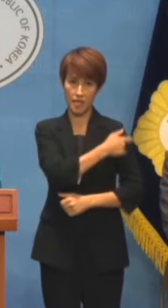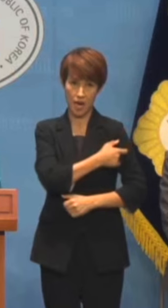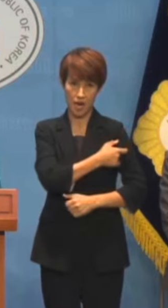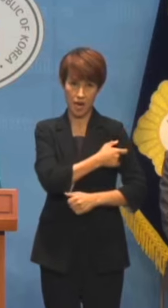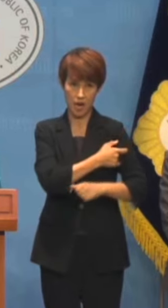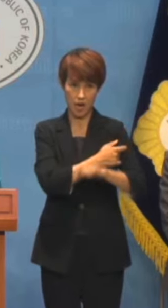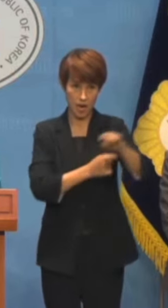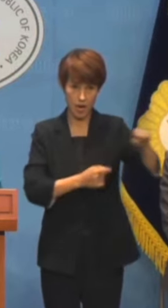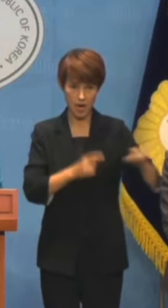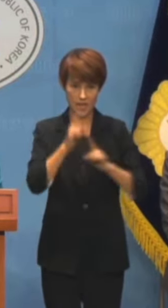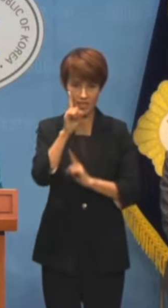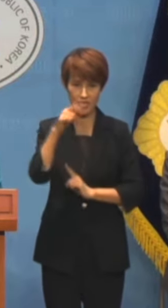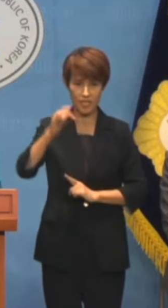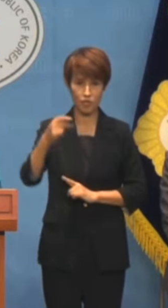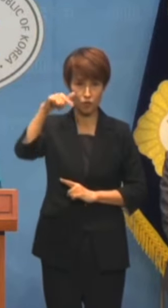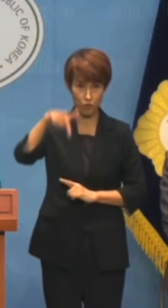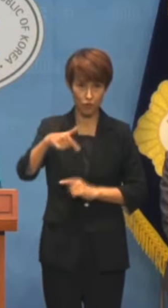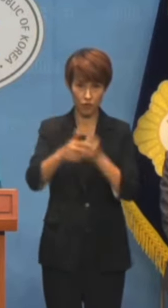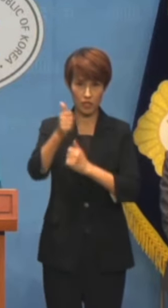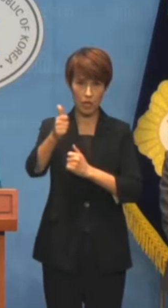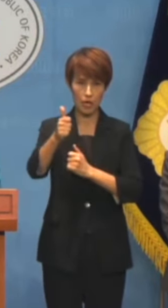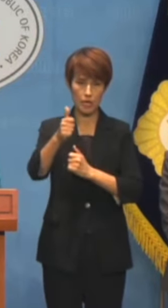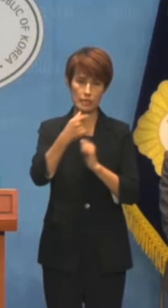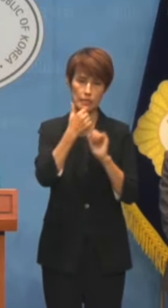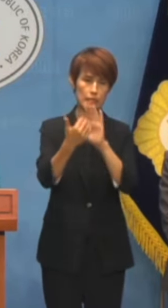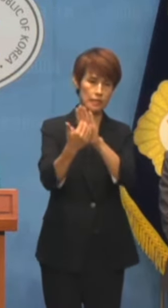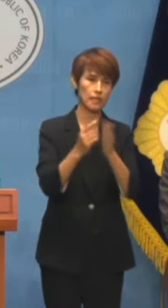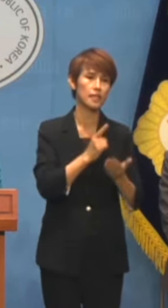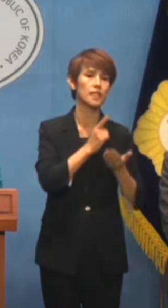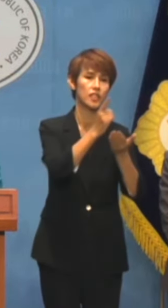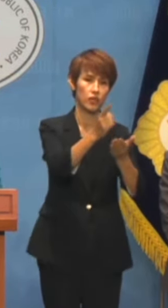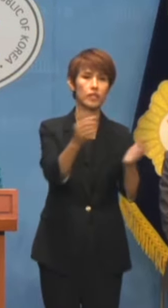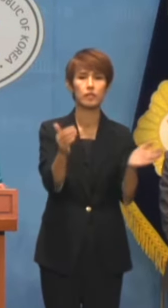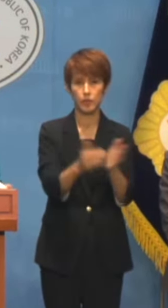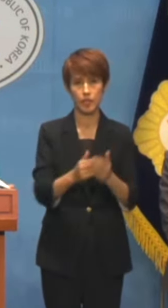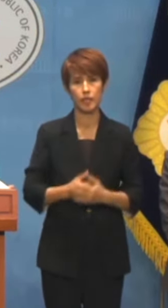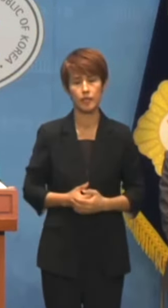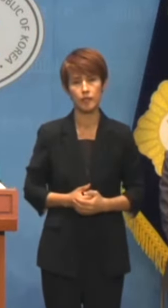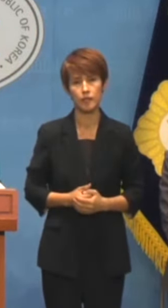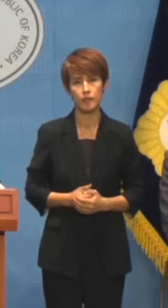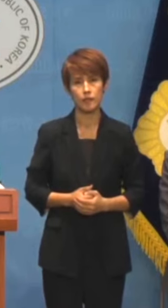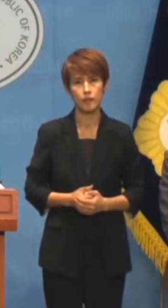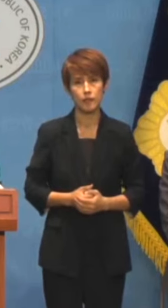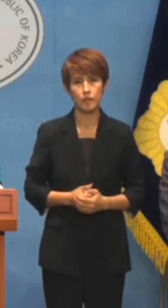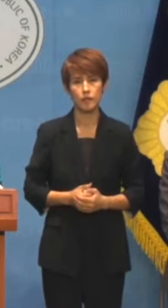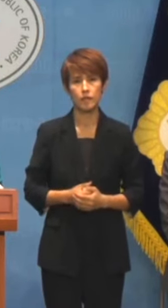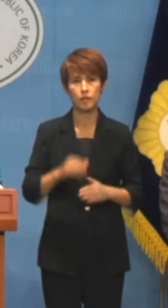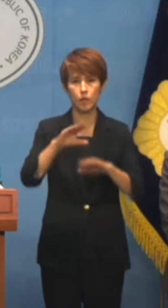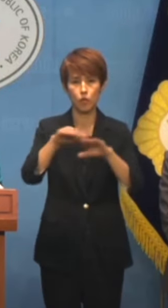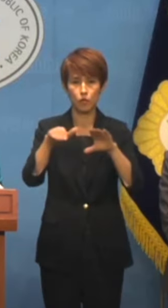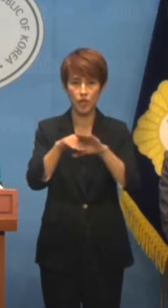중에 이진숙 위원장에 대한 기피 신청서를 제출했다는 점을 말씀드립니다. 박문진 이사